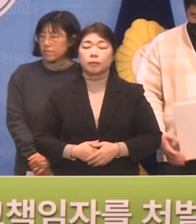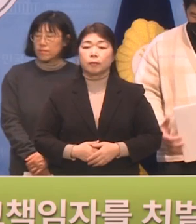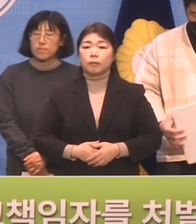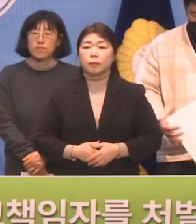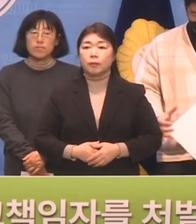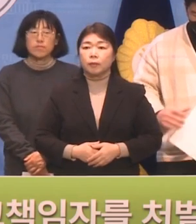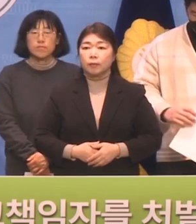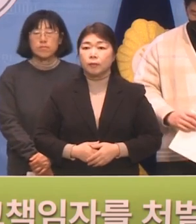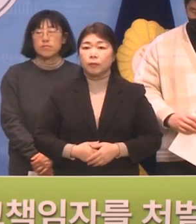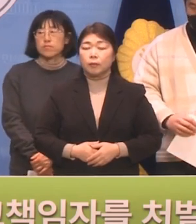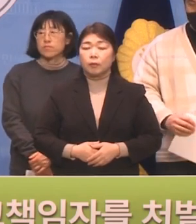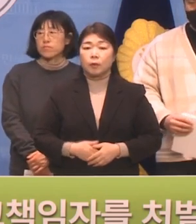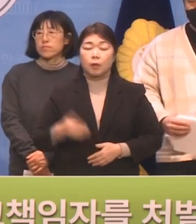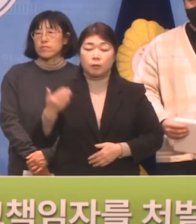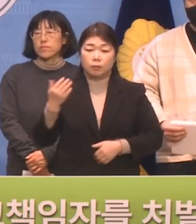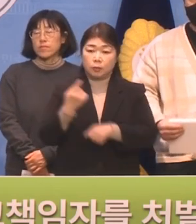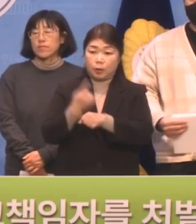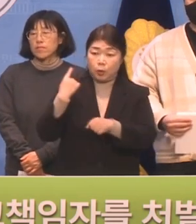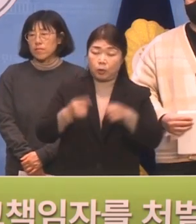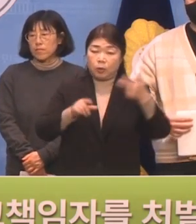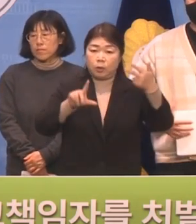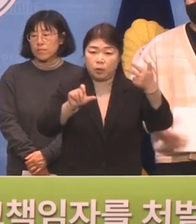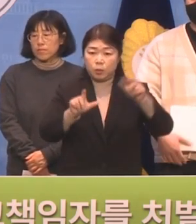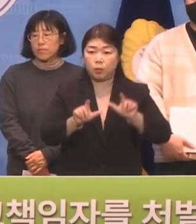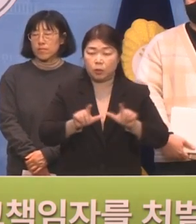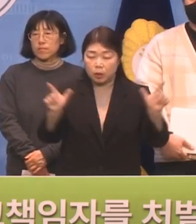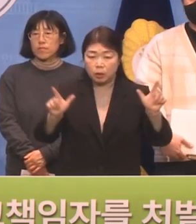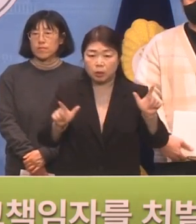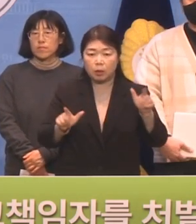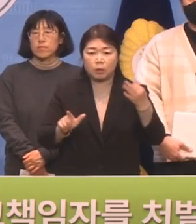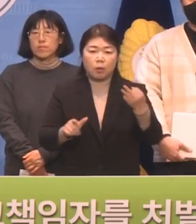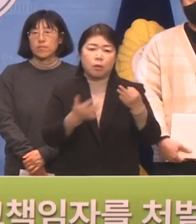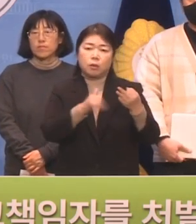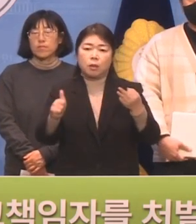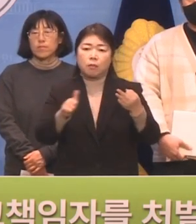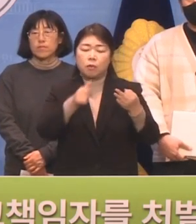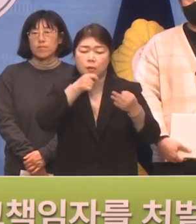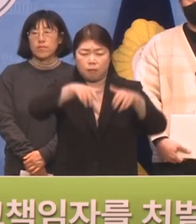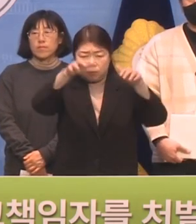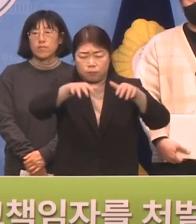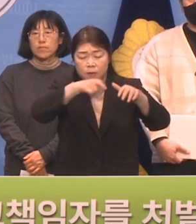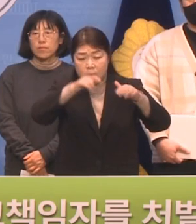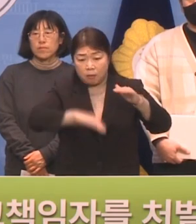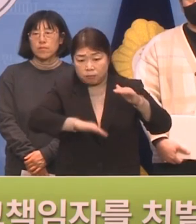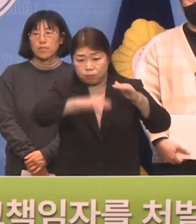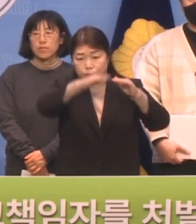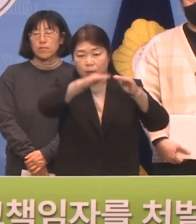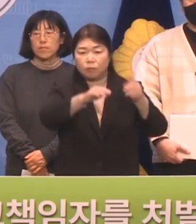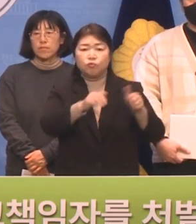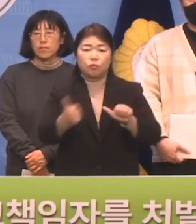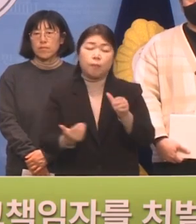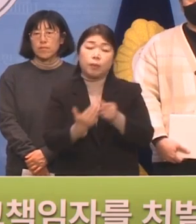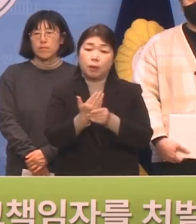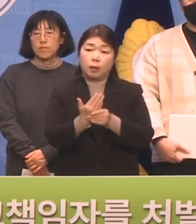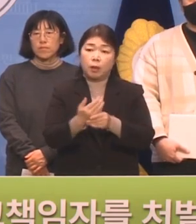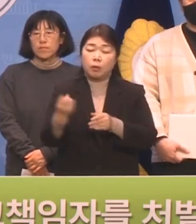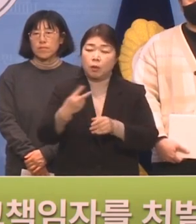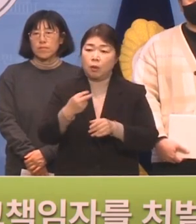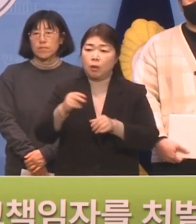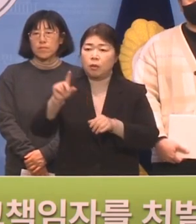감사합니다. 지난 7월 15일 14분의 희생자가 발생을 했고요.